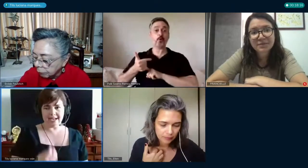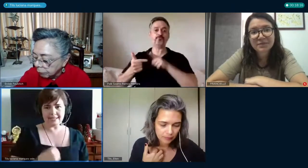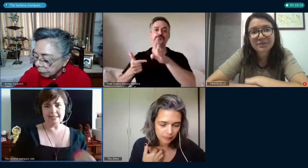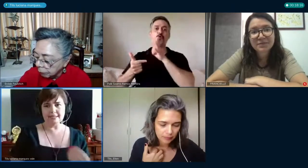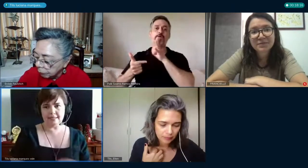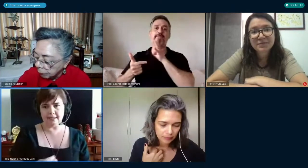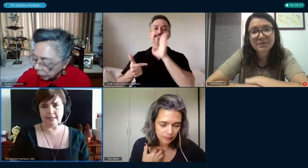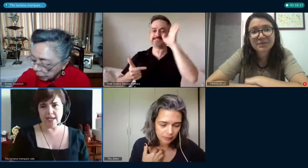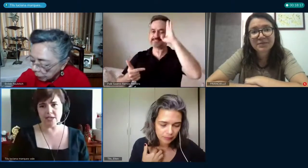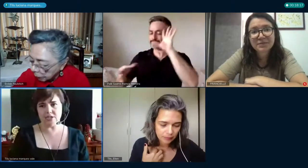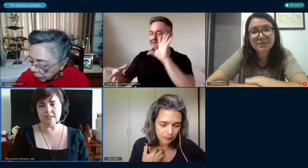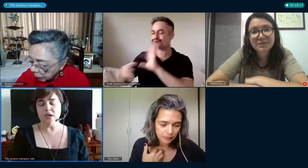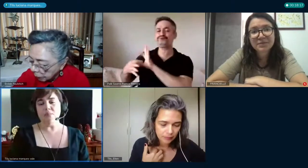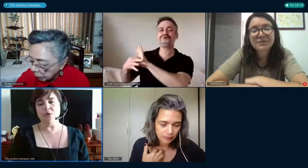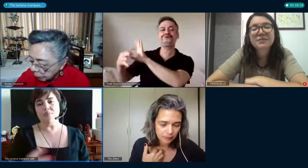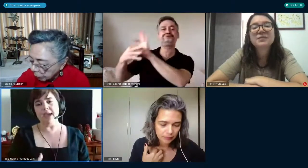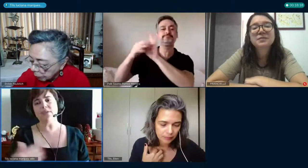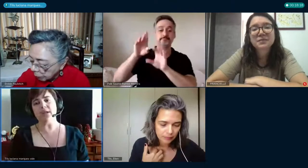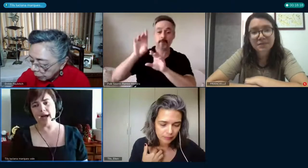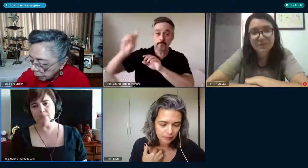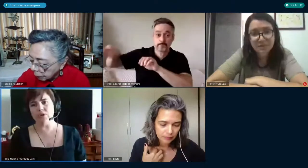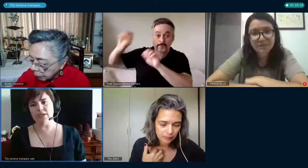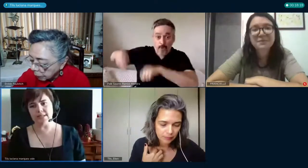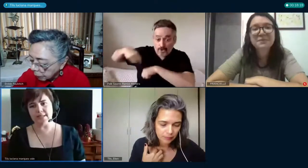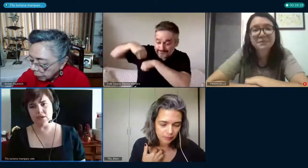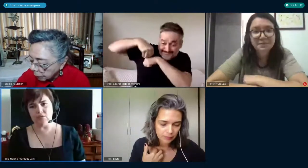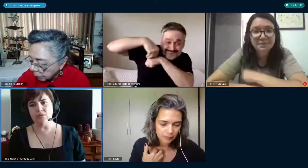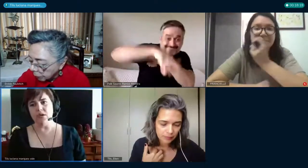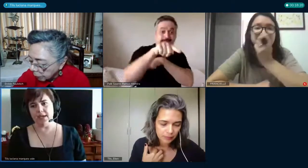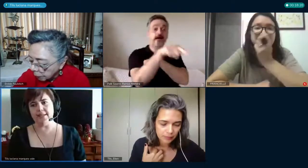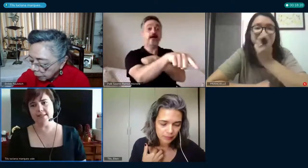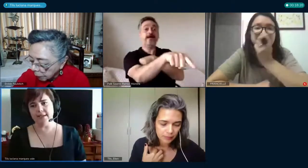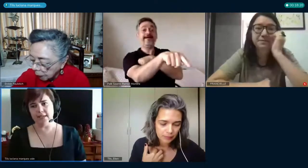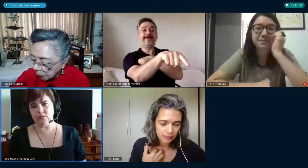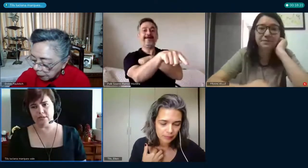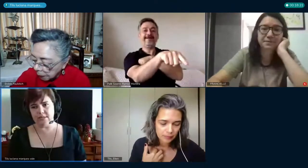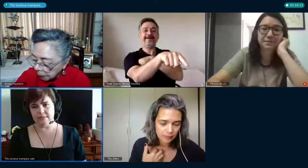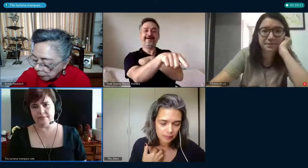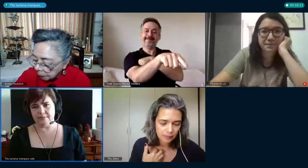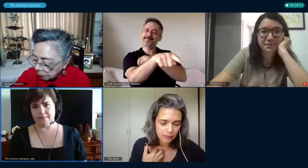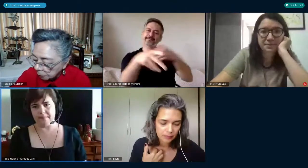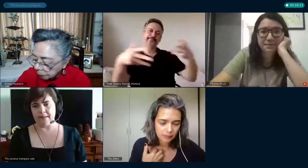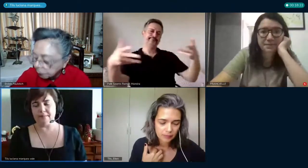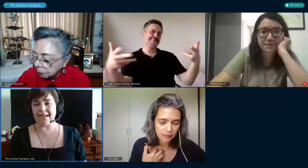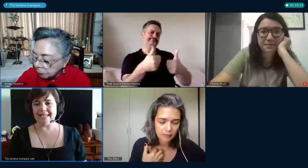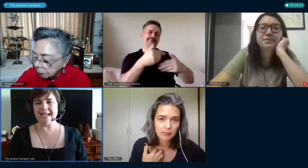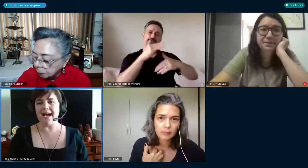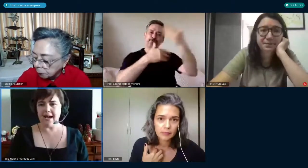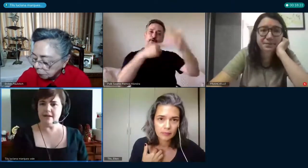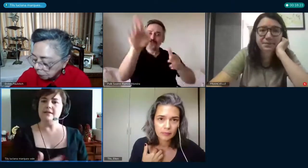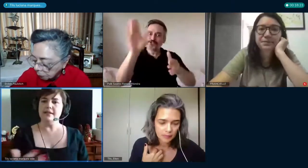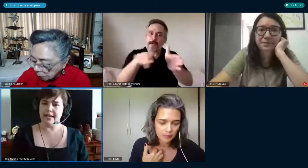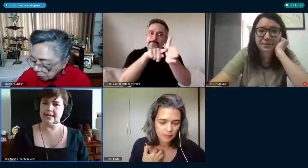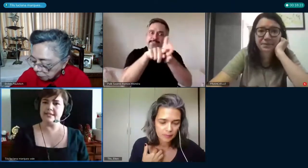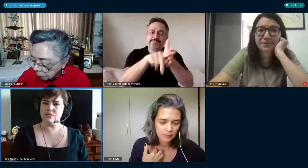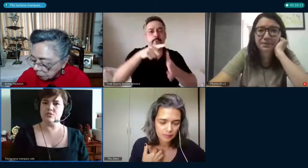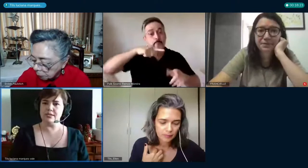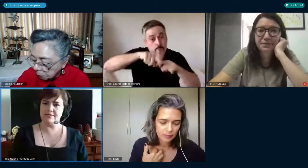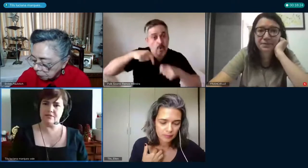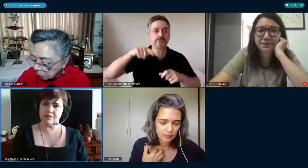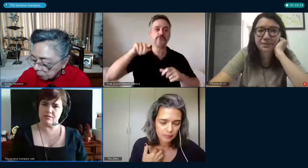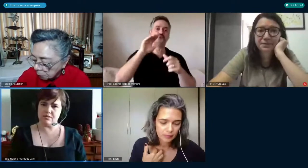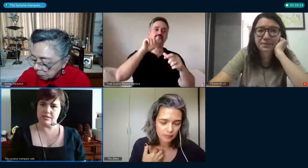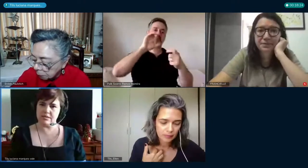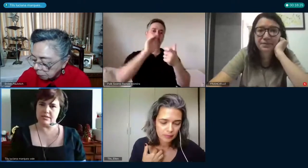possibilidade dessas estratégias por meio da harmonização entre línguas, para linkar essas